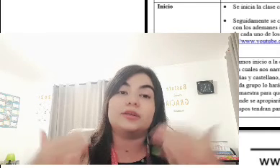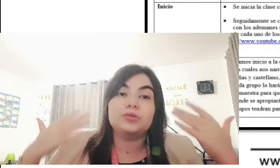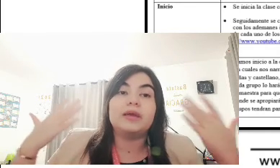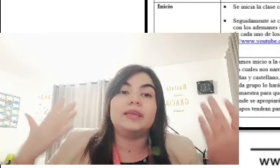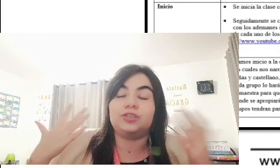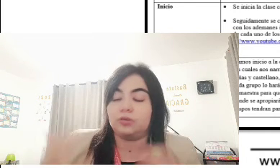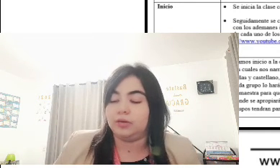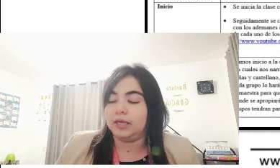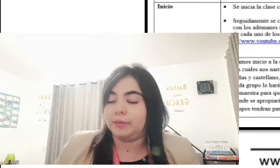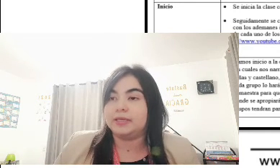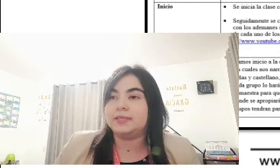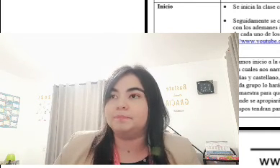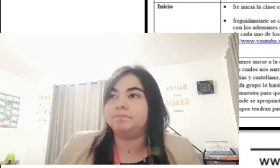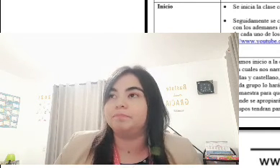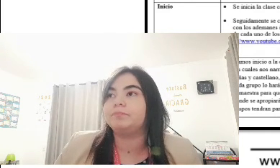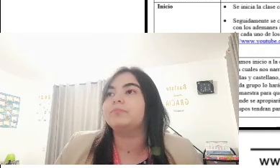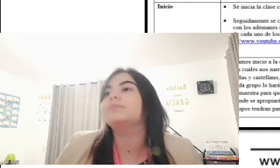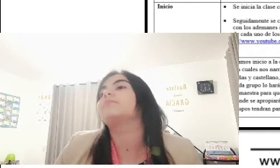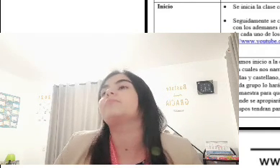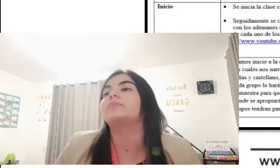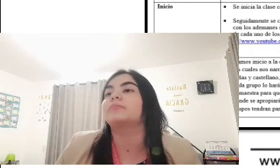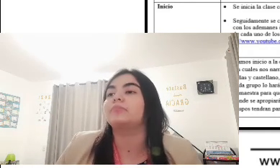para crear su imaginación y demás.